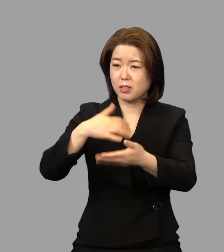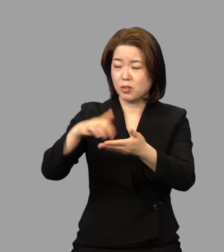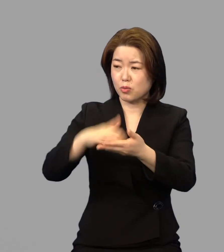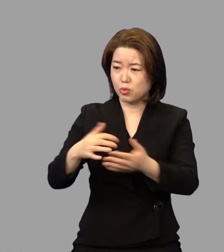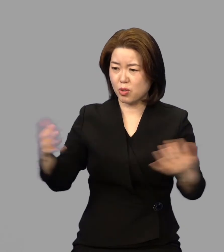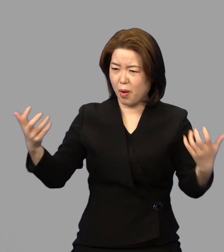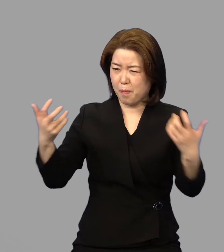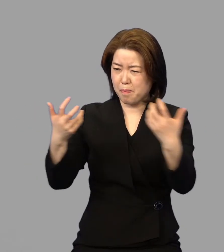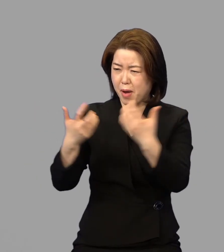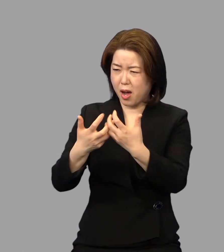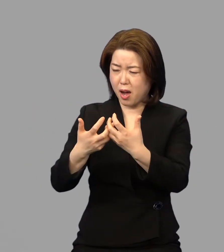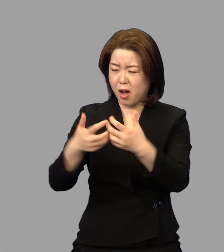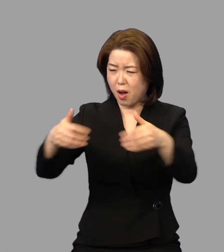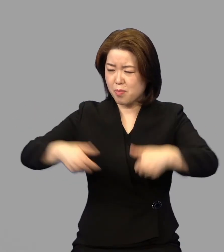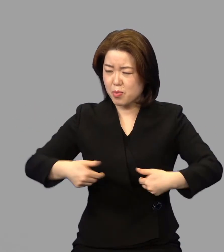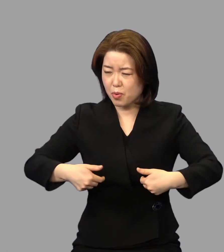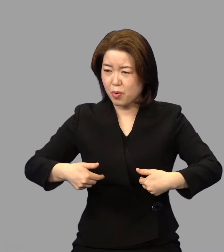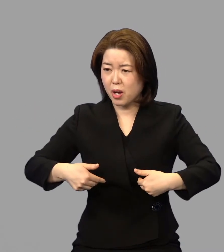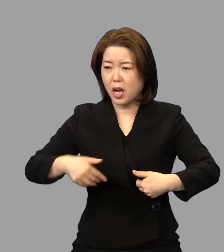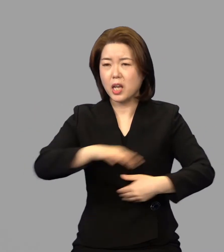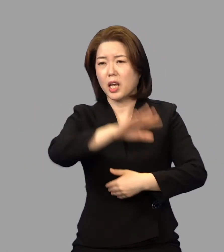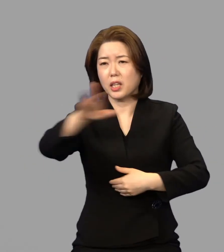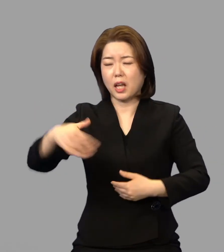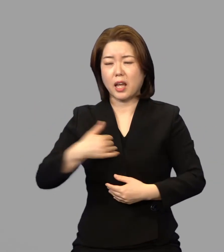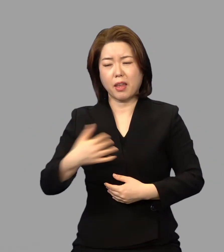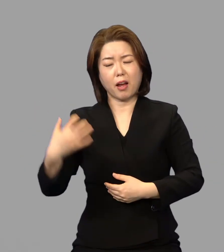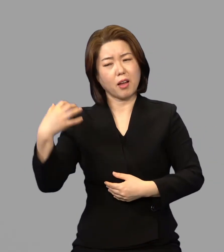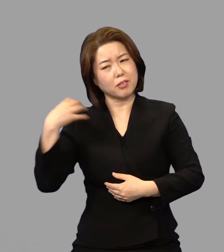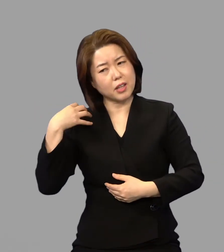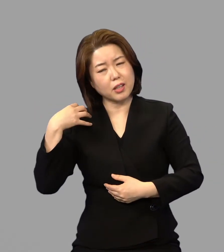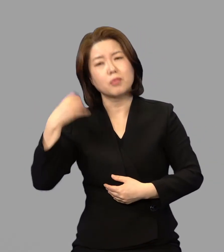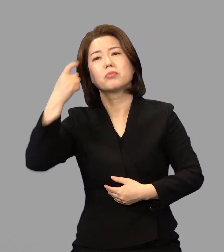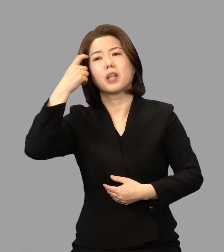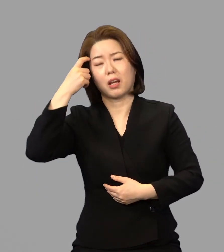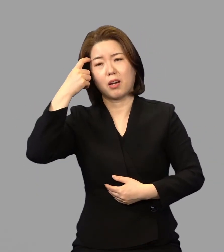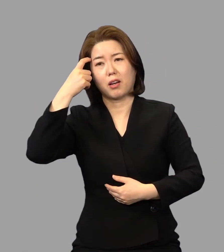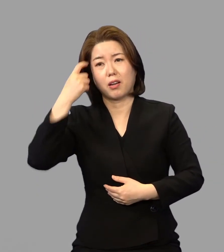모든 일들이 다 담임 목사인 제가 책임져야 되는 거예요.